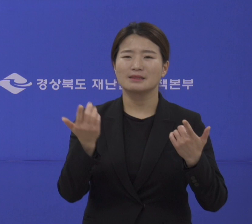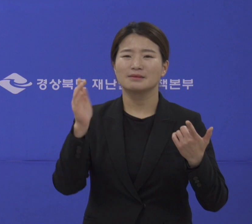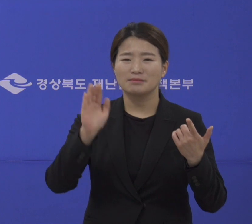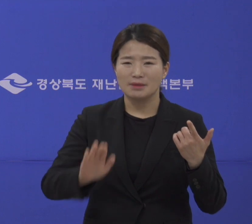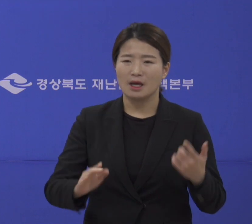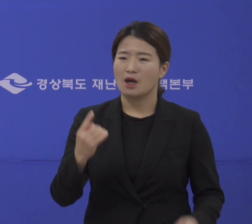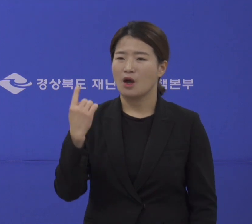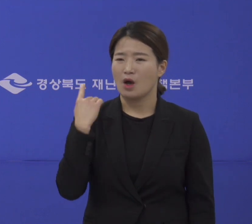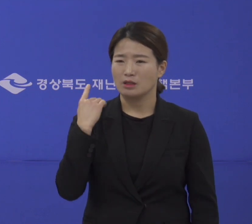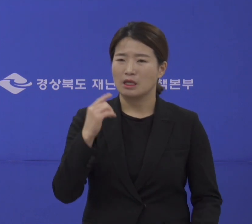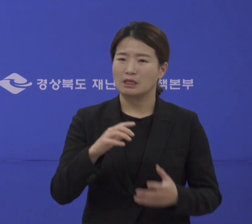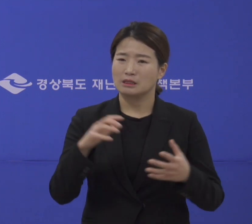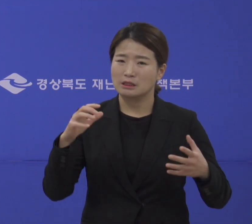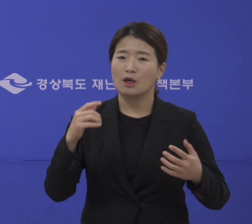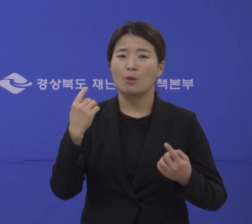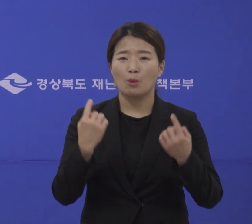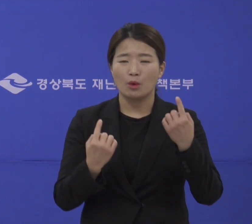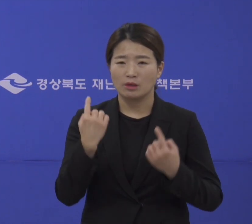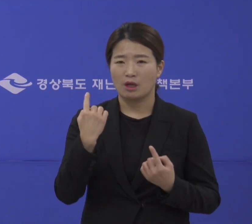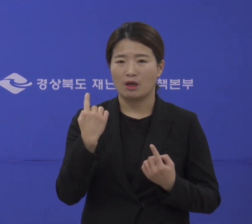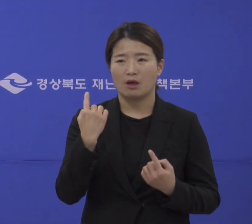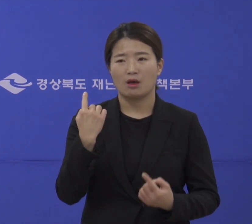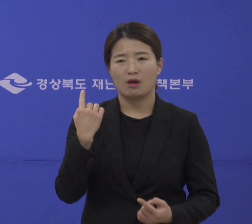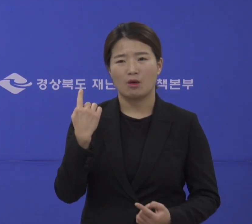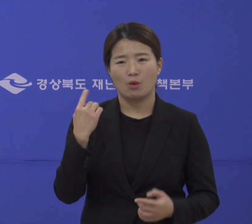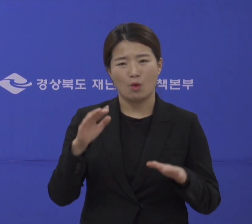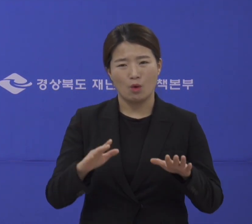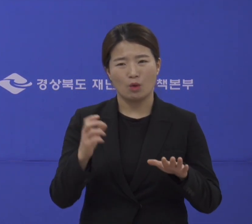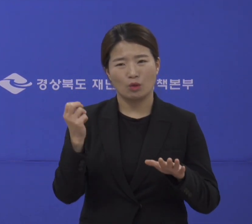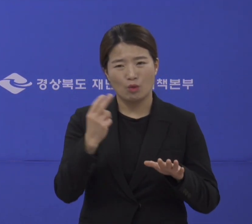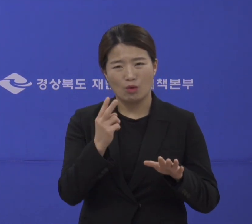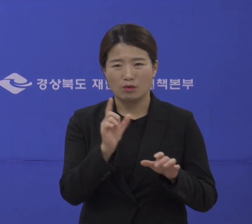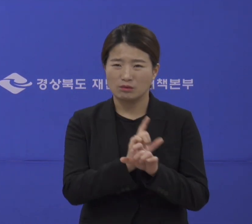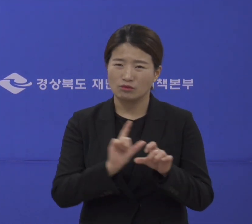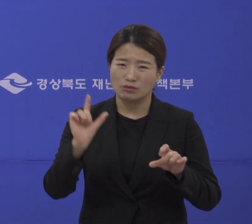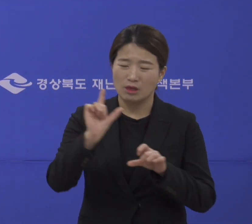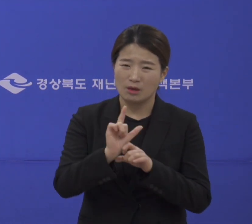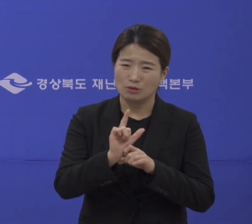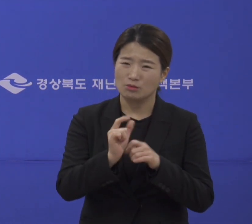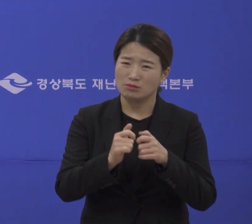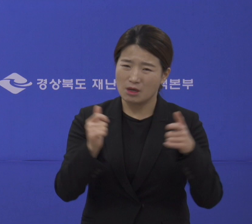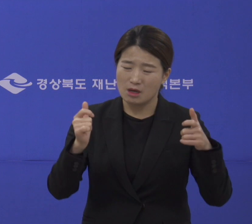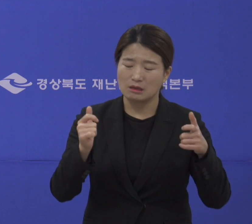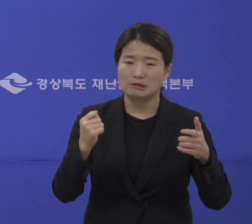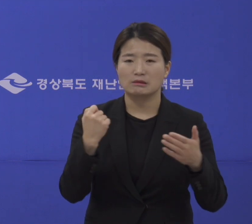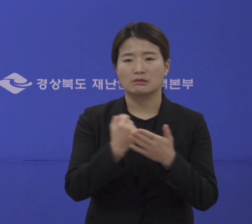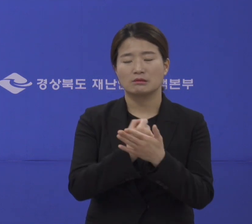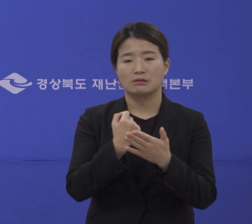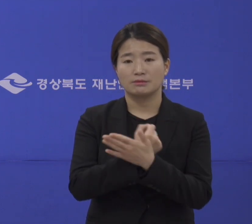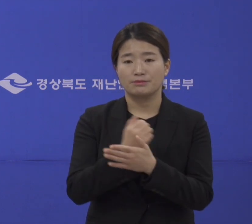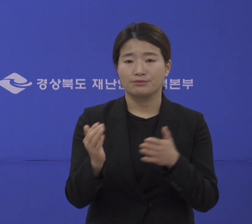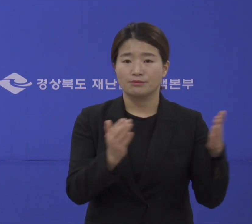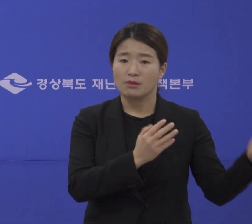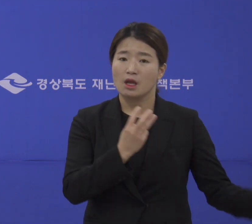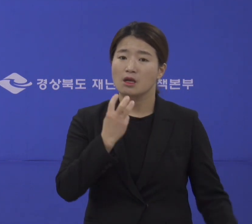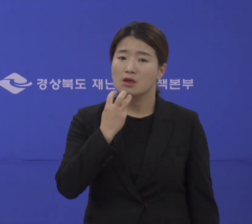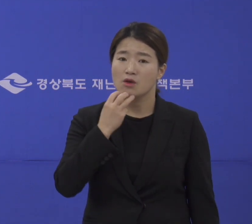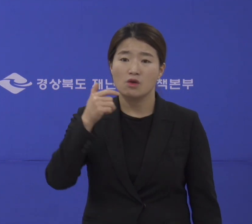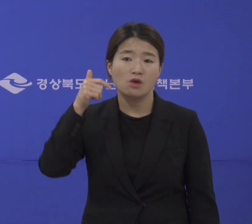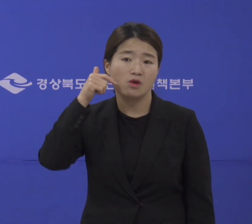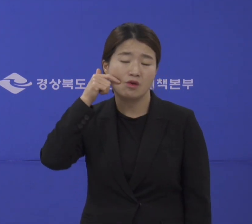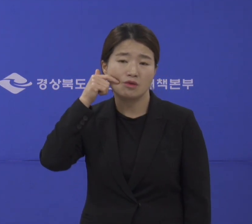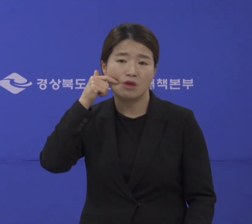어제보다는 좀더 많아졌다 하는 것이 매우 안타깝습니다. 서울 콜센터에서